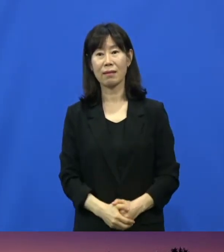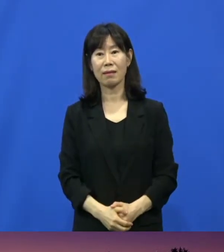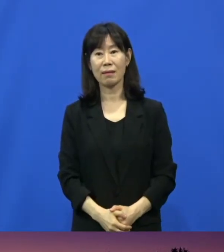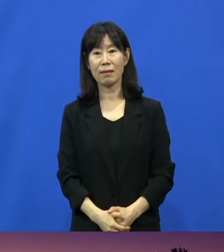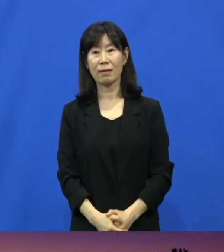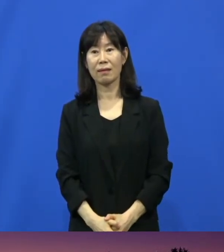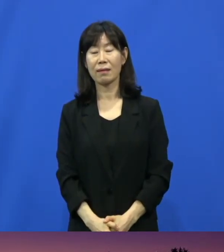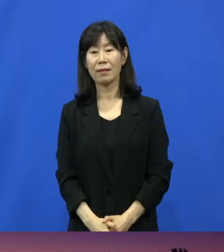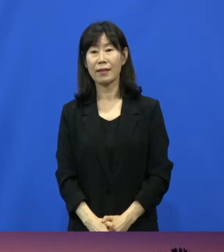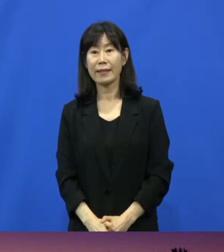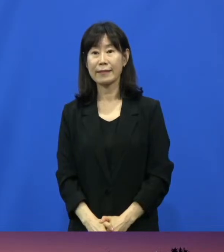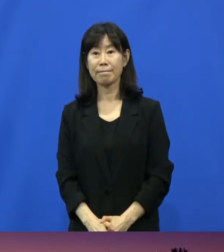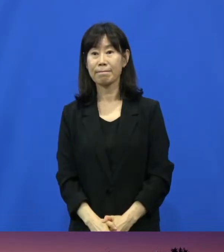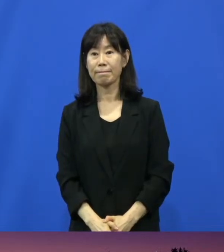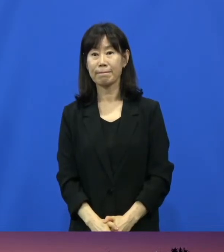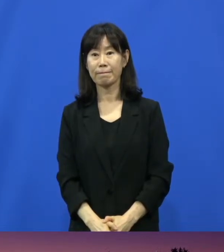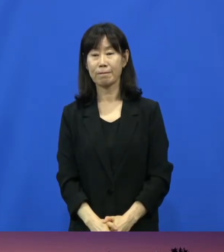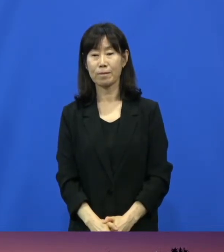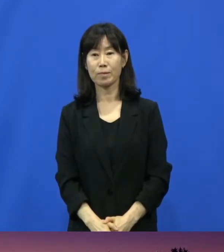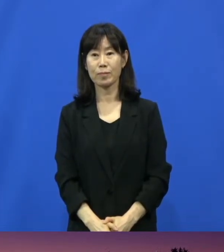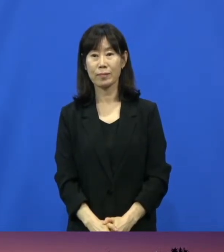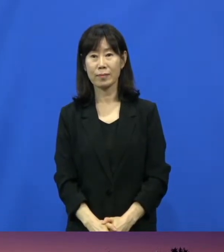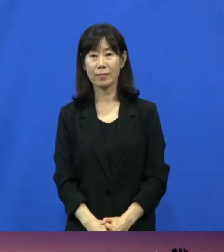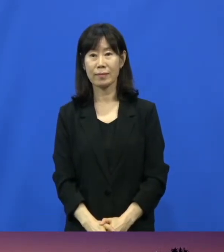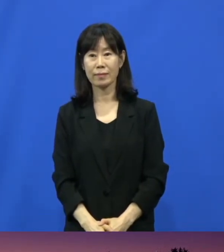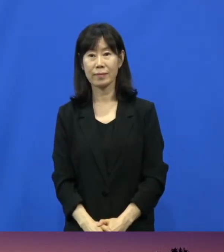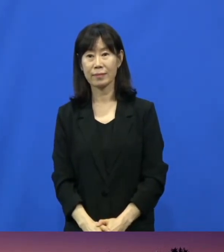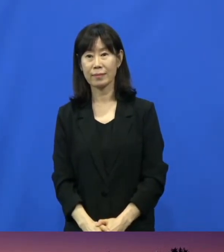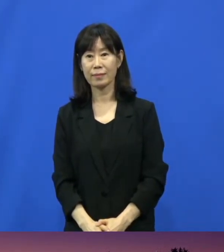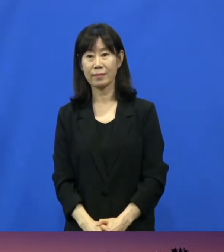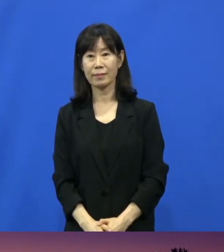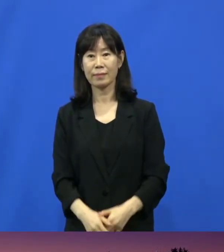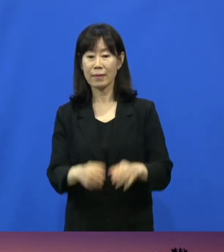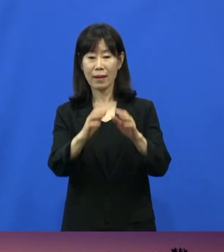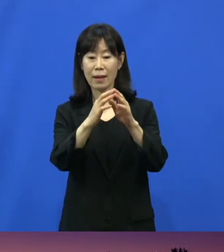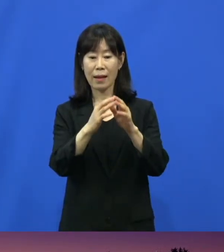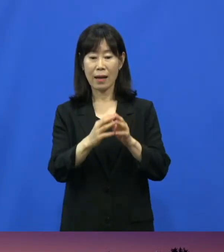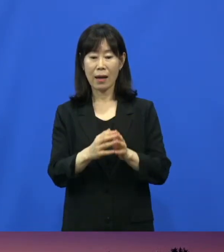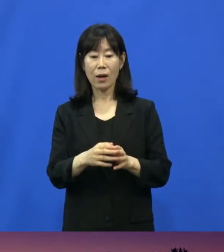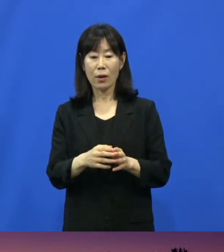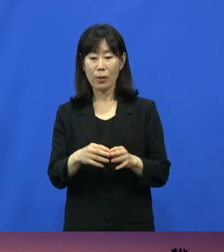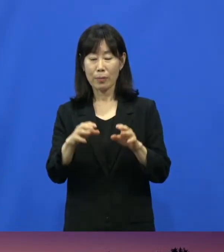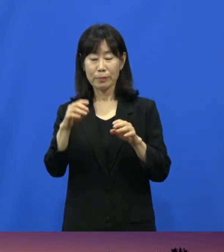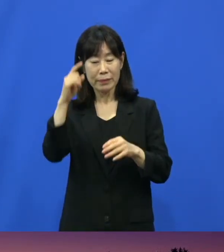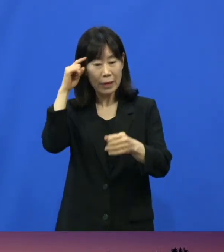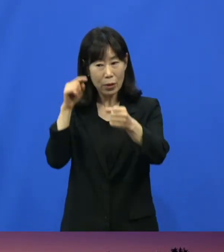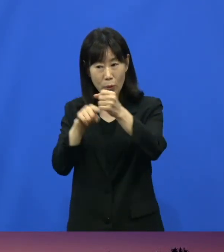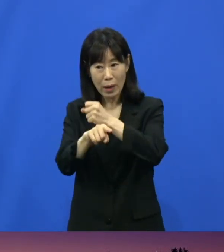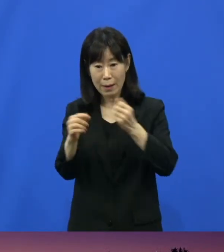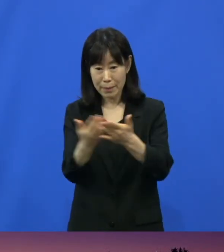자, 뭐가 있죠? 인간이 할 수 있다는 자신감이 뿜뿜.